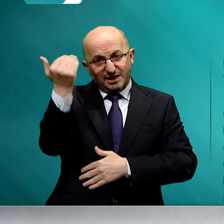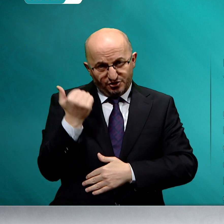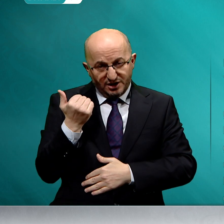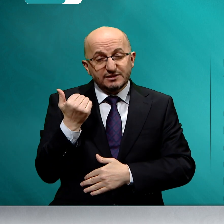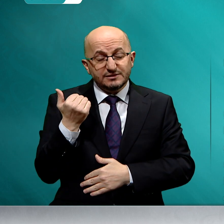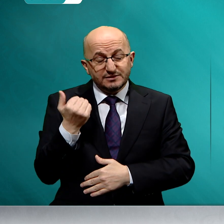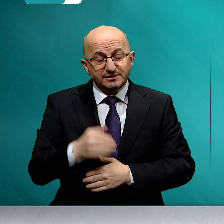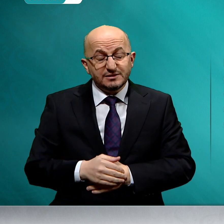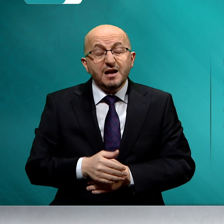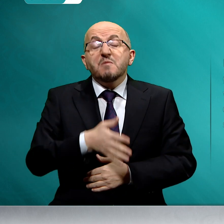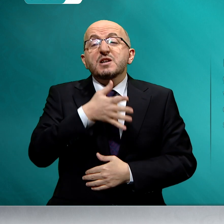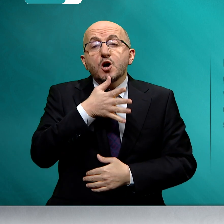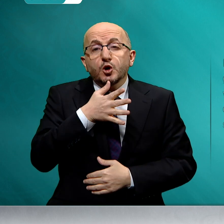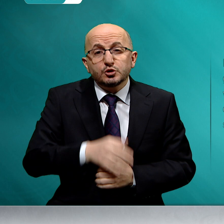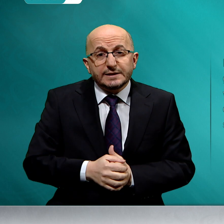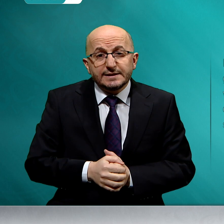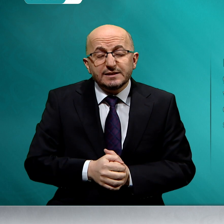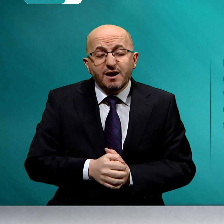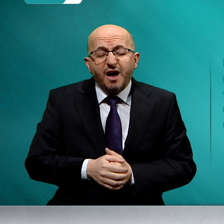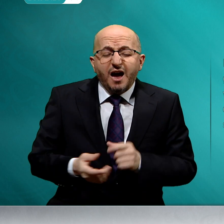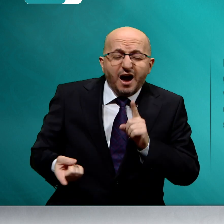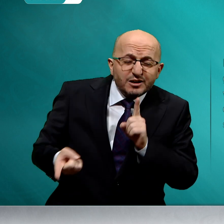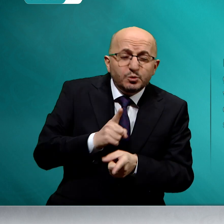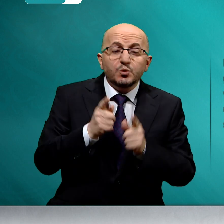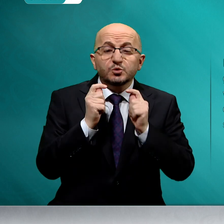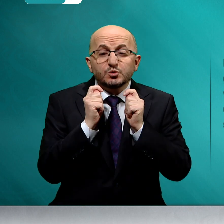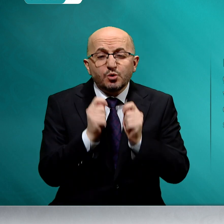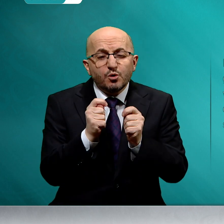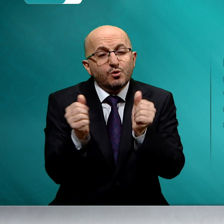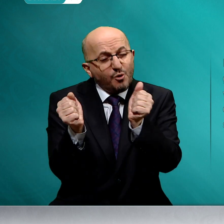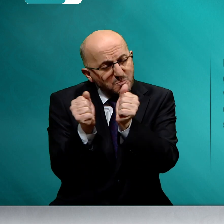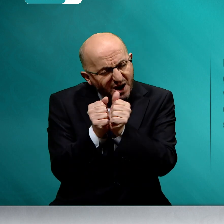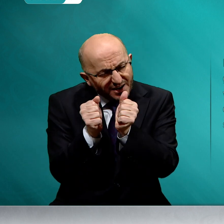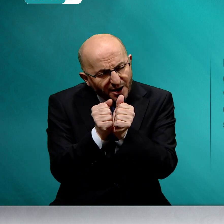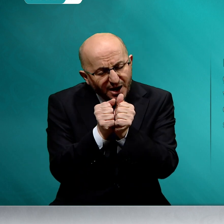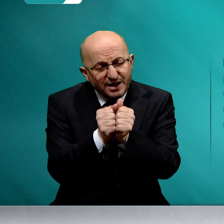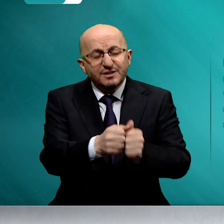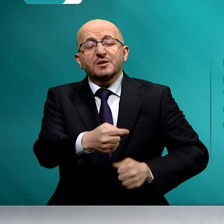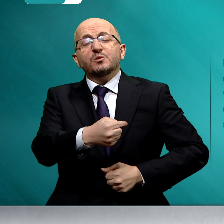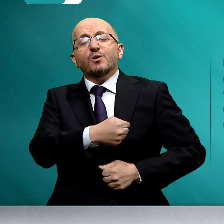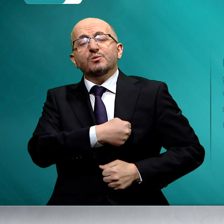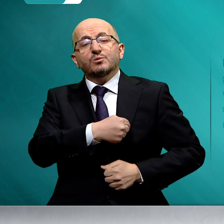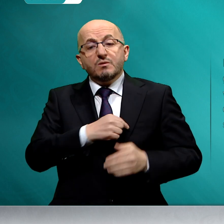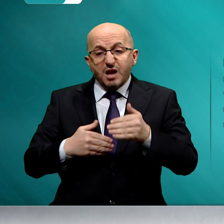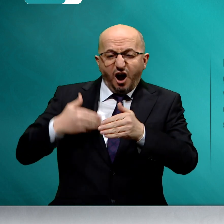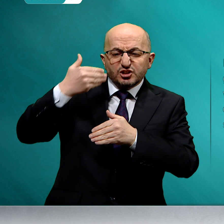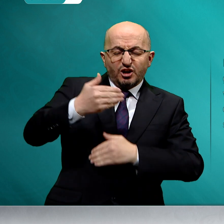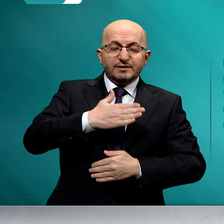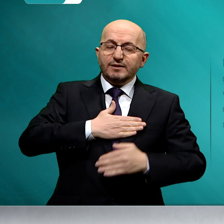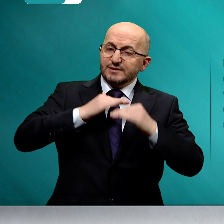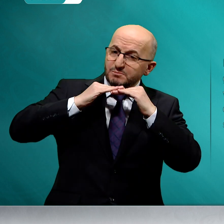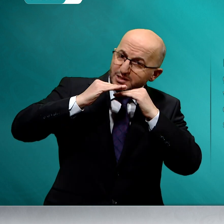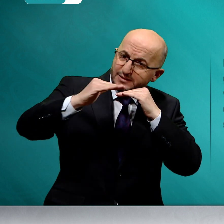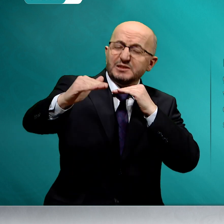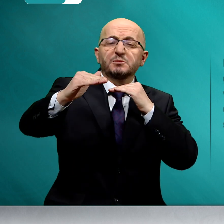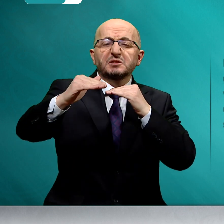gelecektir. Biliyoruz ki her türlü zorluğu omuz omuza, gönül gönüle aşan aziz